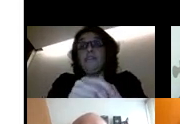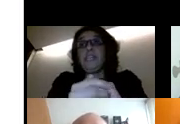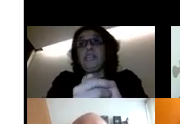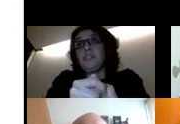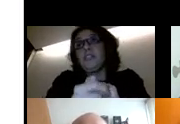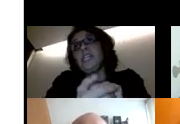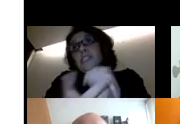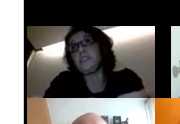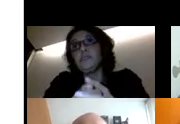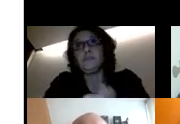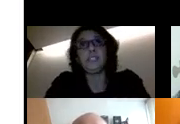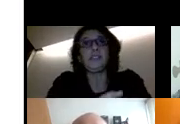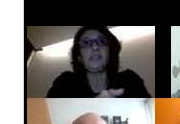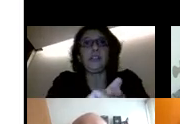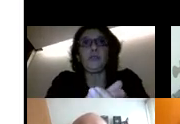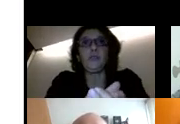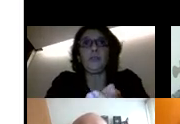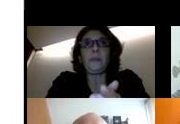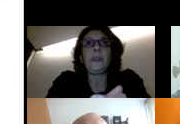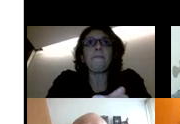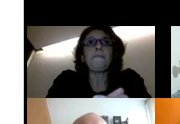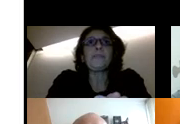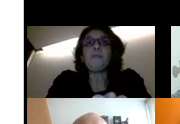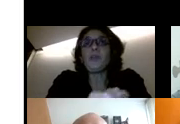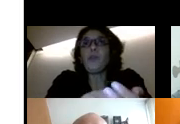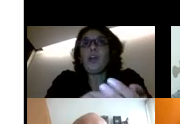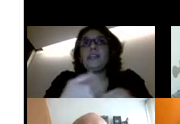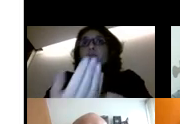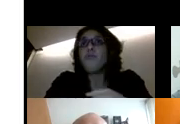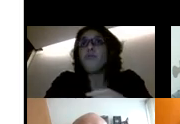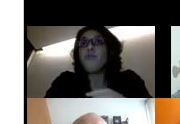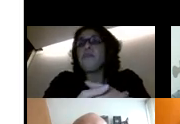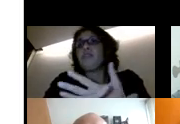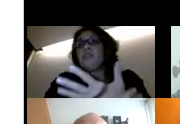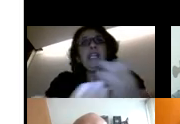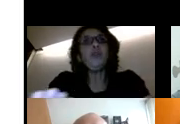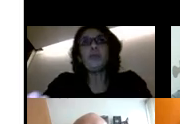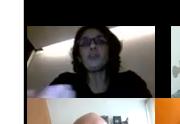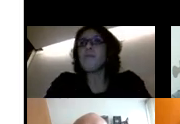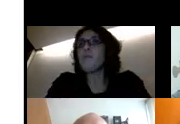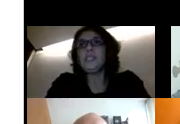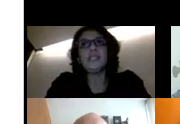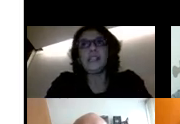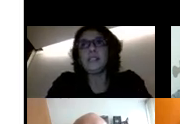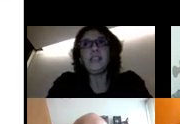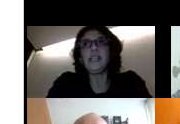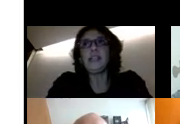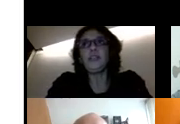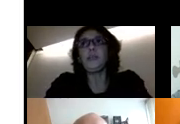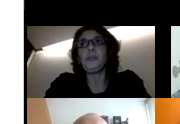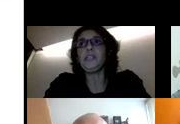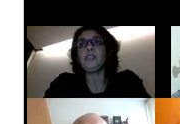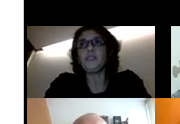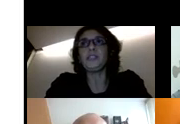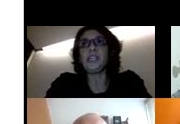identificando, calificando, etiquetando, ¿cierto?, el recurso. También podemos hacer búsquedas. Bueno, es un programa muy interesante que